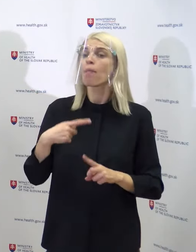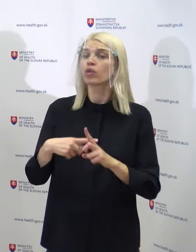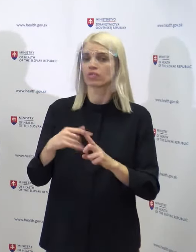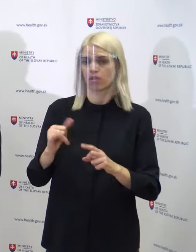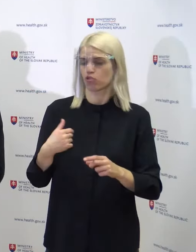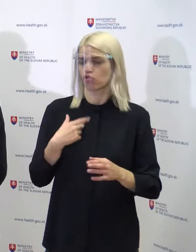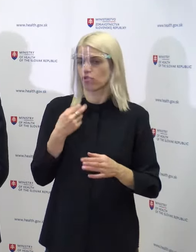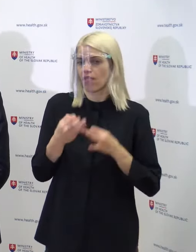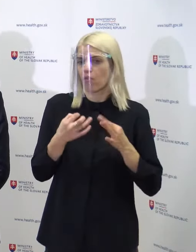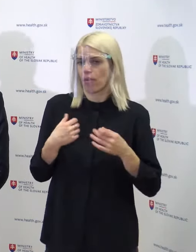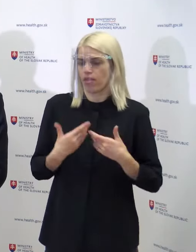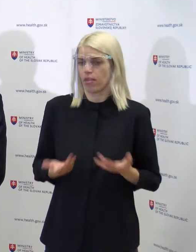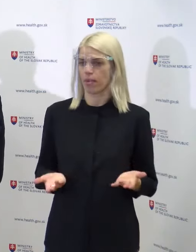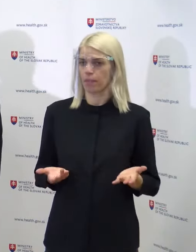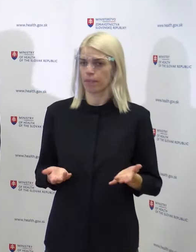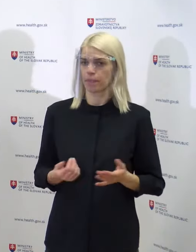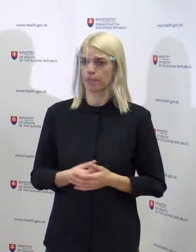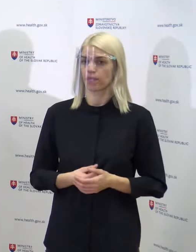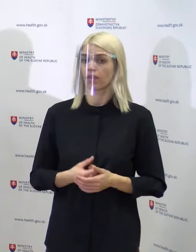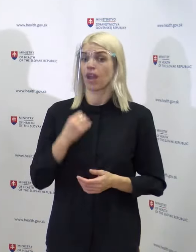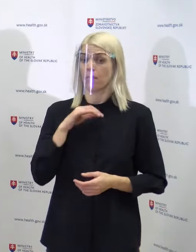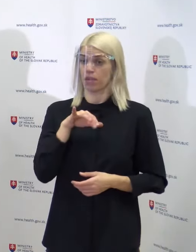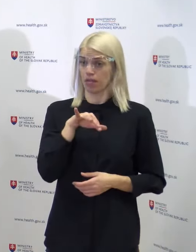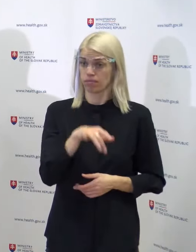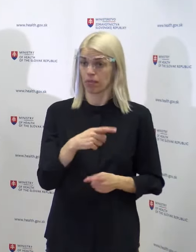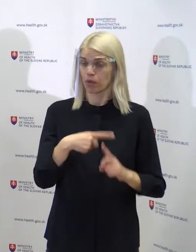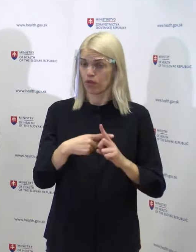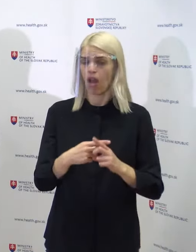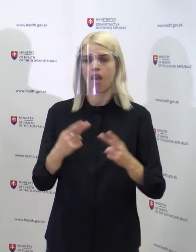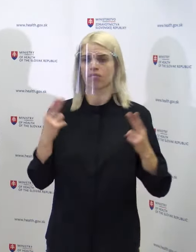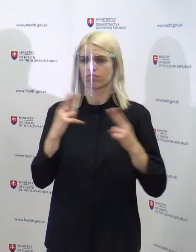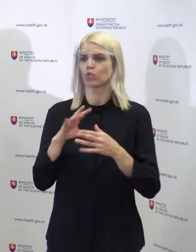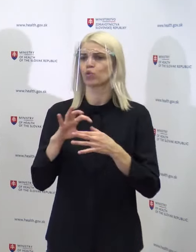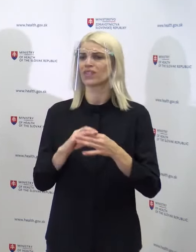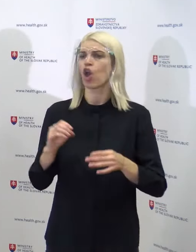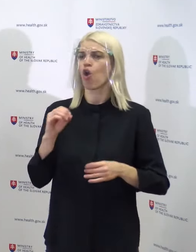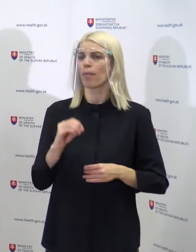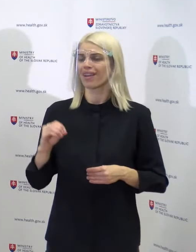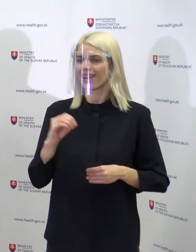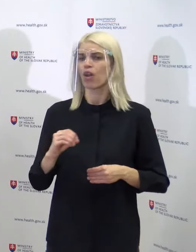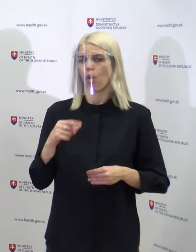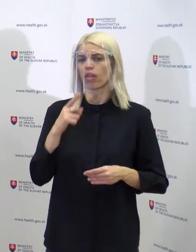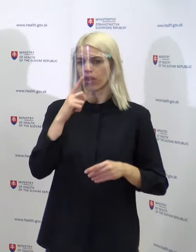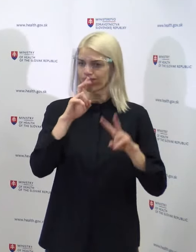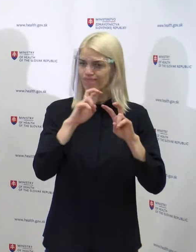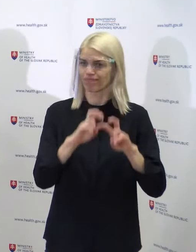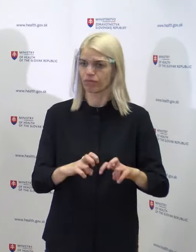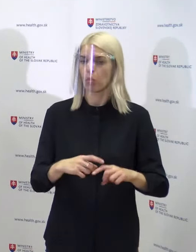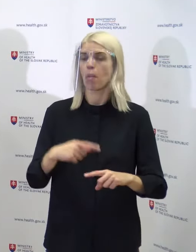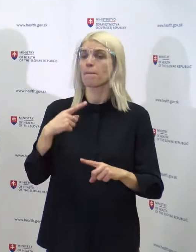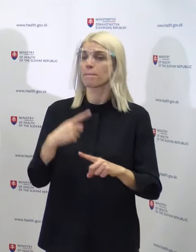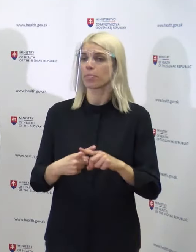To znamená, pokiaľ tam pozitívny bude, bude sa sekvenovať na Omikron a spustíme fázu aj